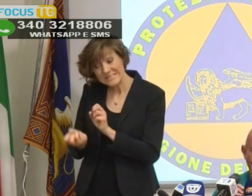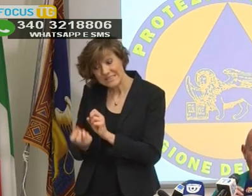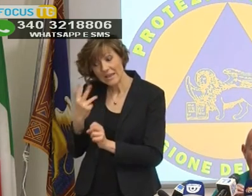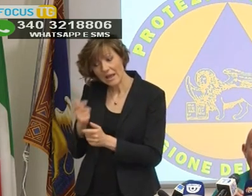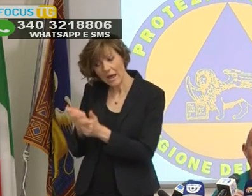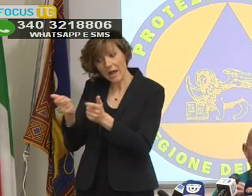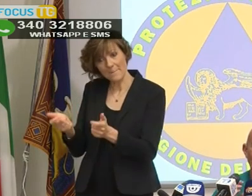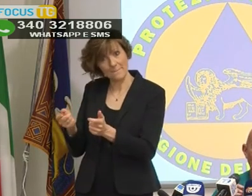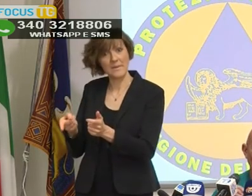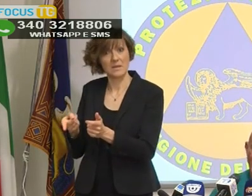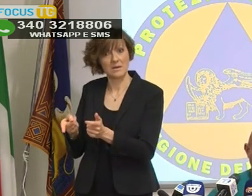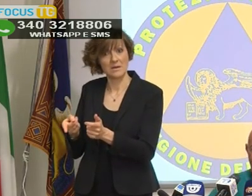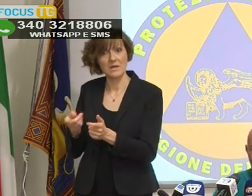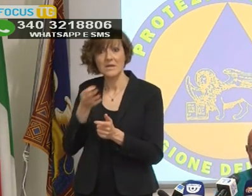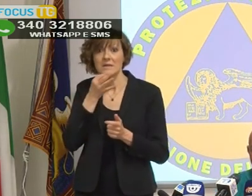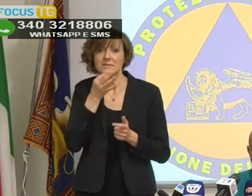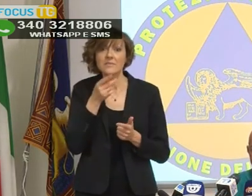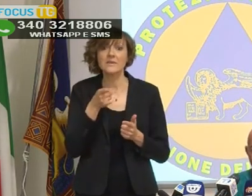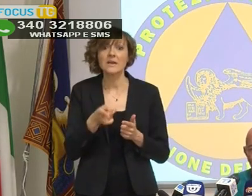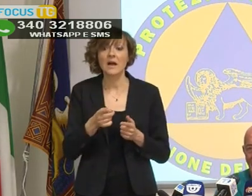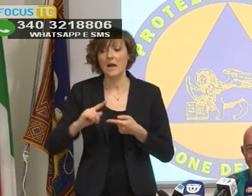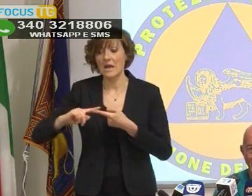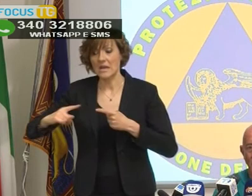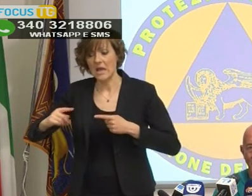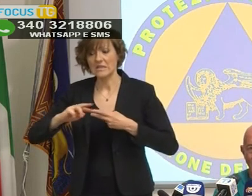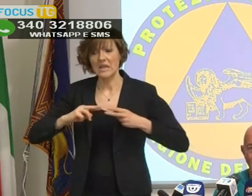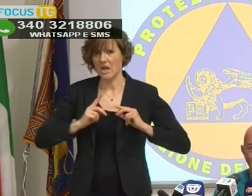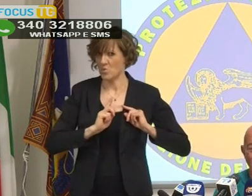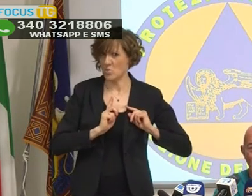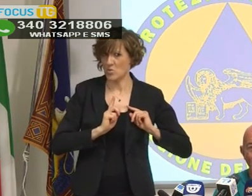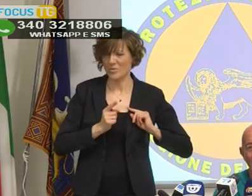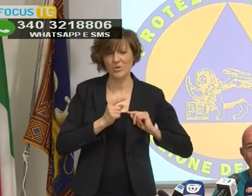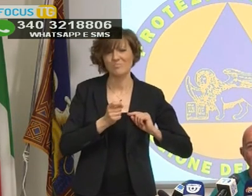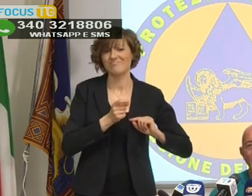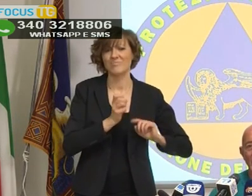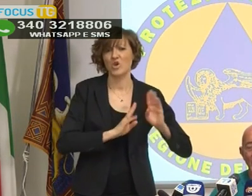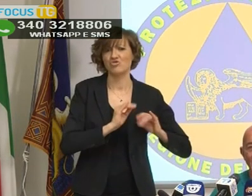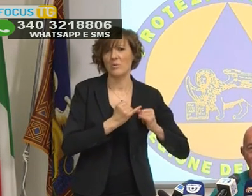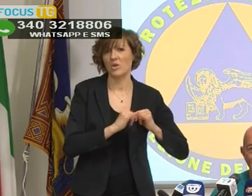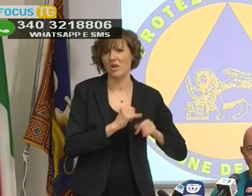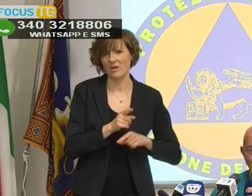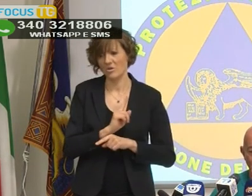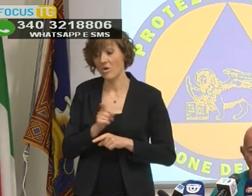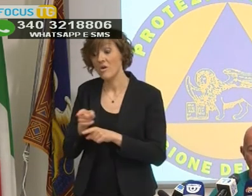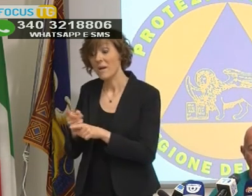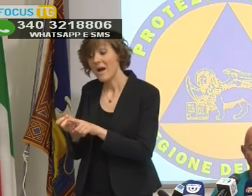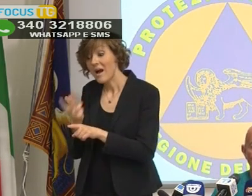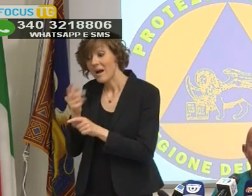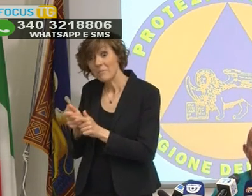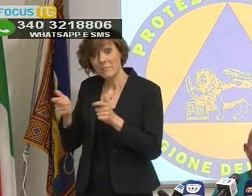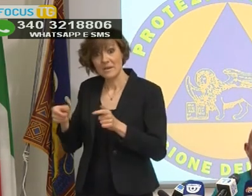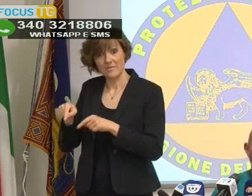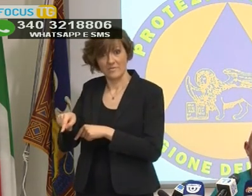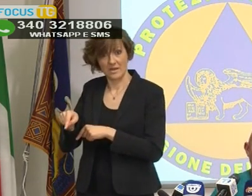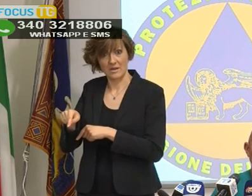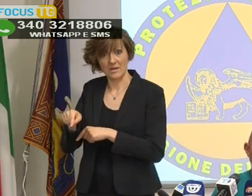segnale. Quindi non il RNA, il DNA, perché non stiamo parlando di biologia molecolare, ma amplificheranno il segnale.